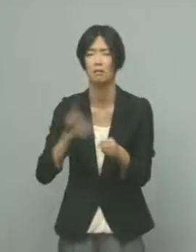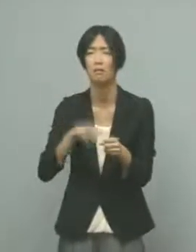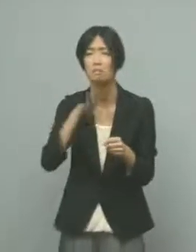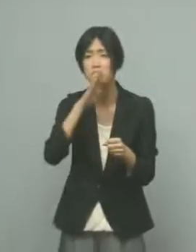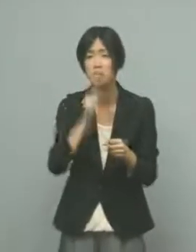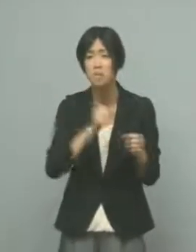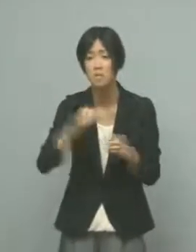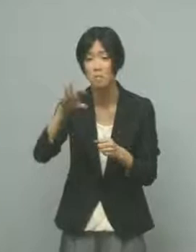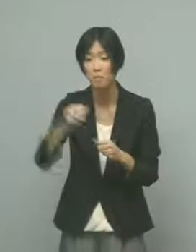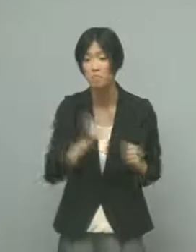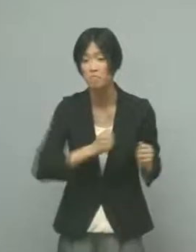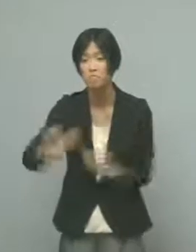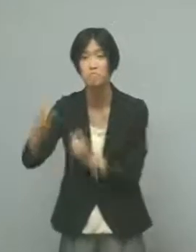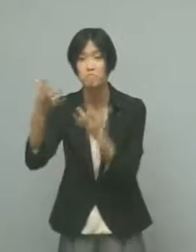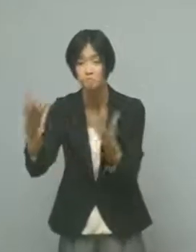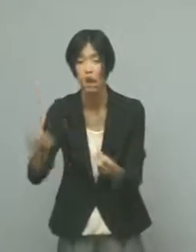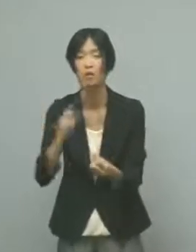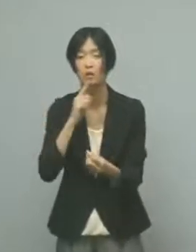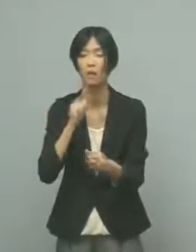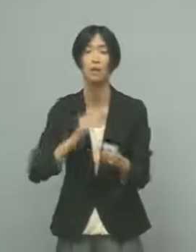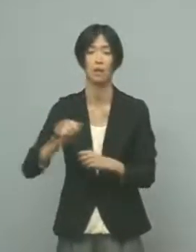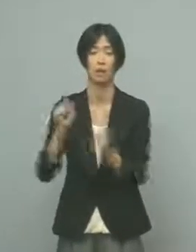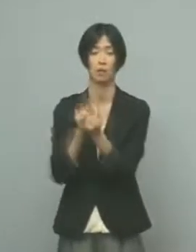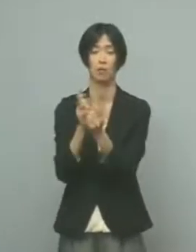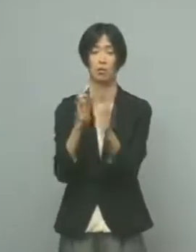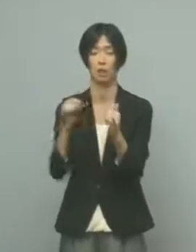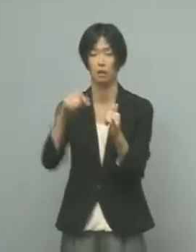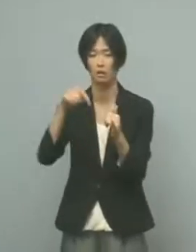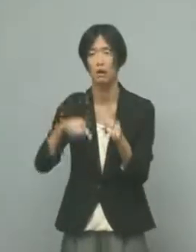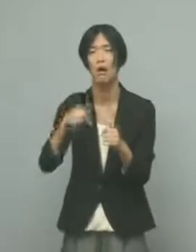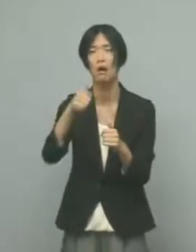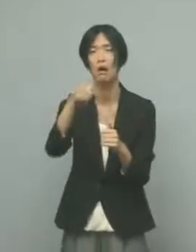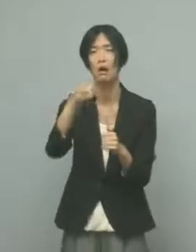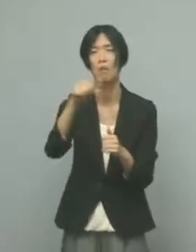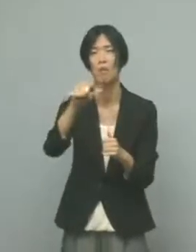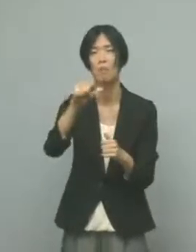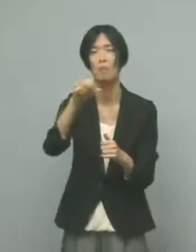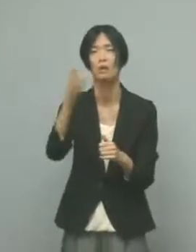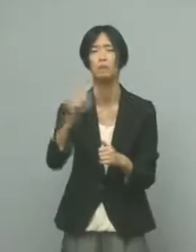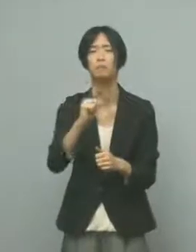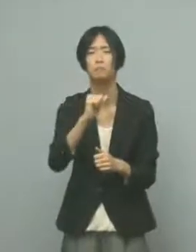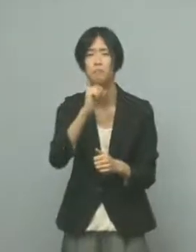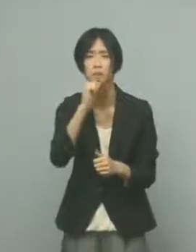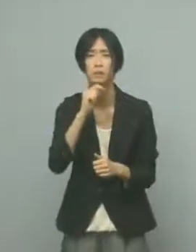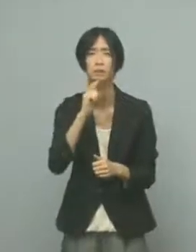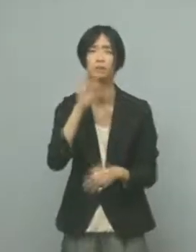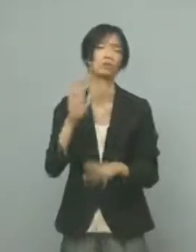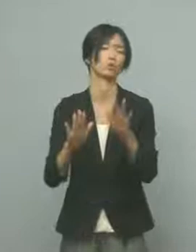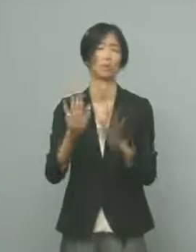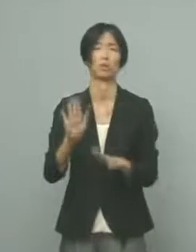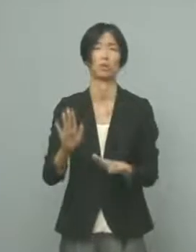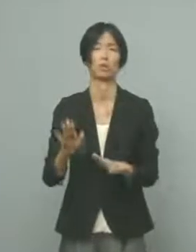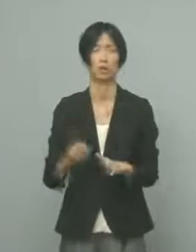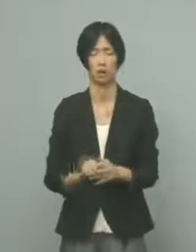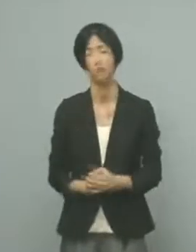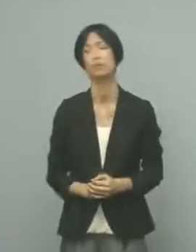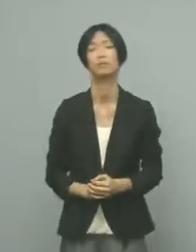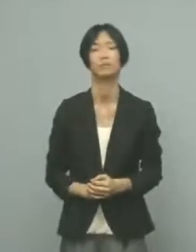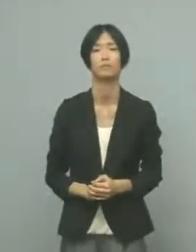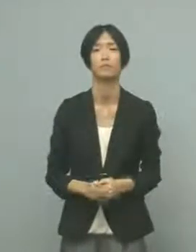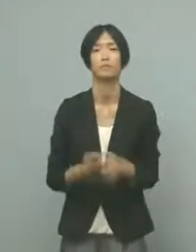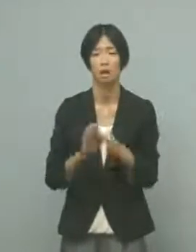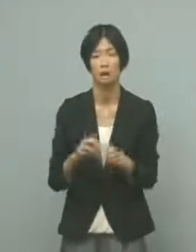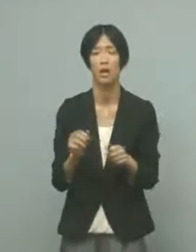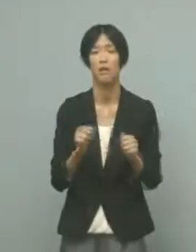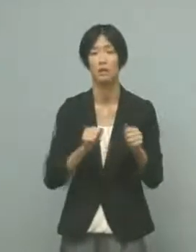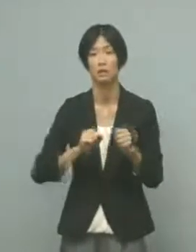避難された方は、避難対象者の 5% 程度という状況でありました。避難